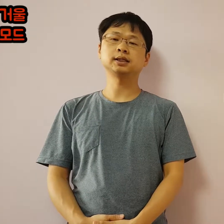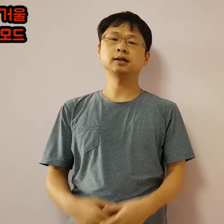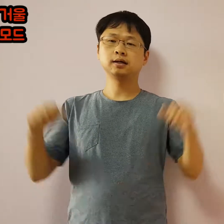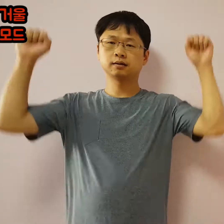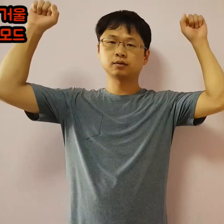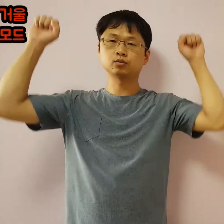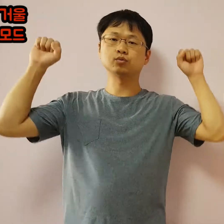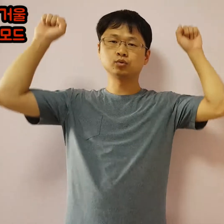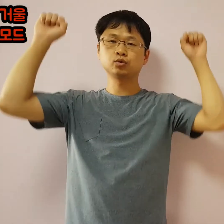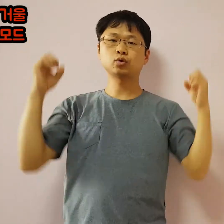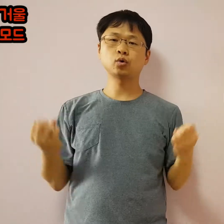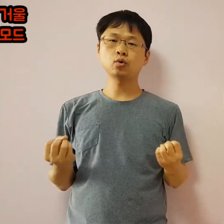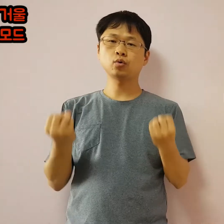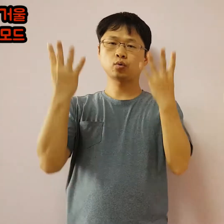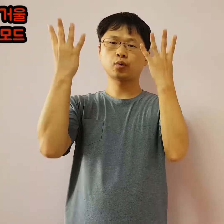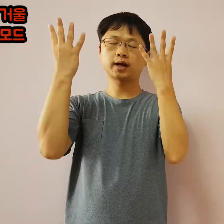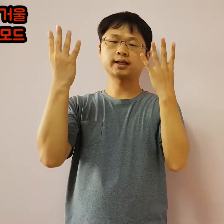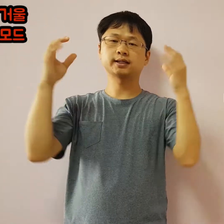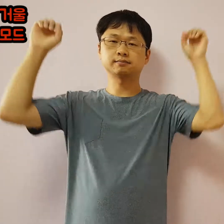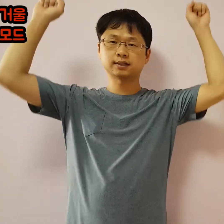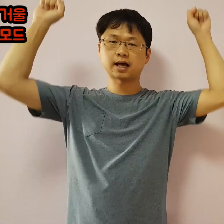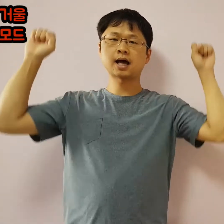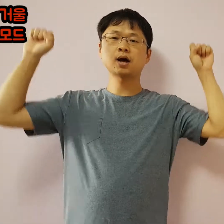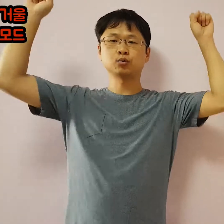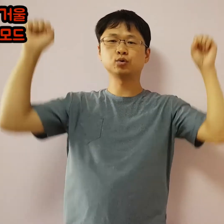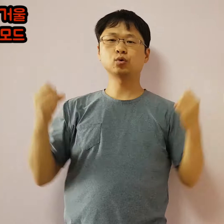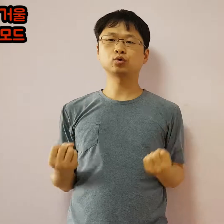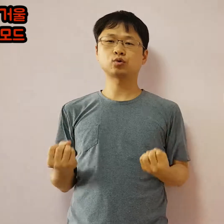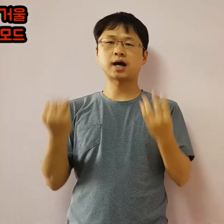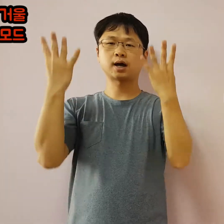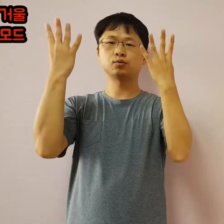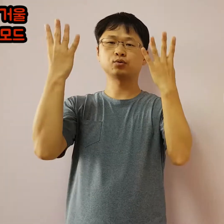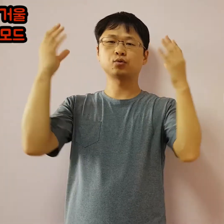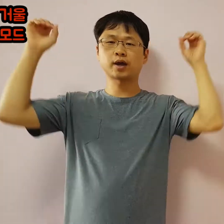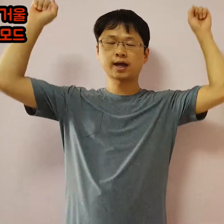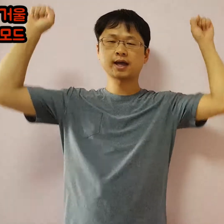이렇듯이 운동회가 되겠습니다. 운동 축하,